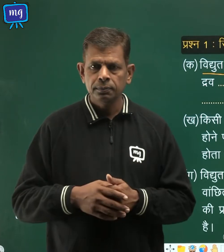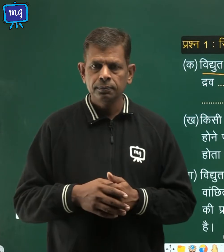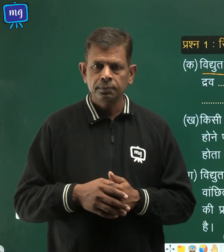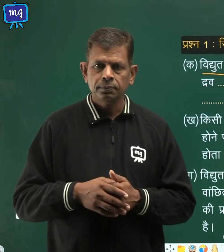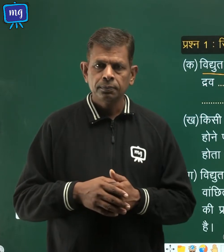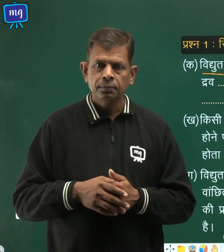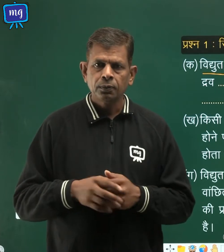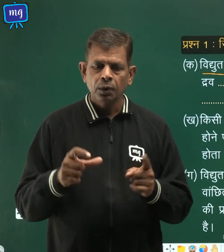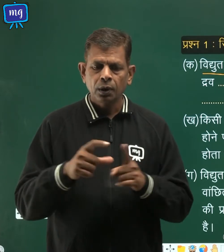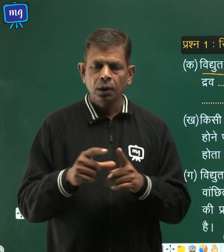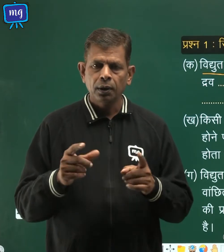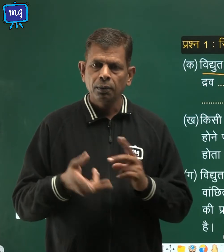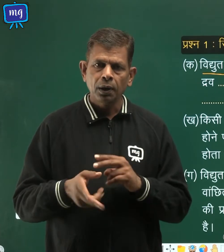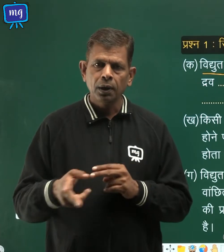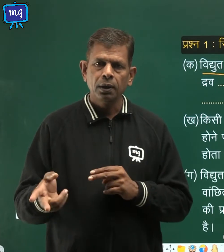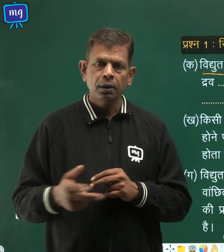करने वाले